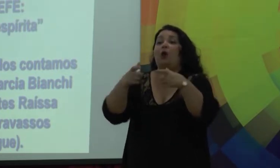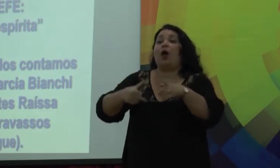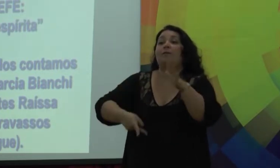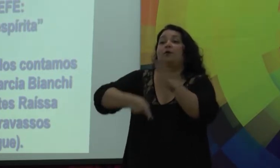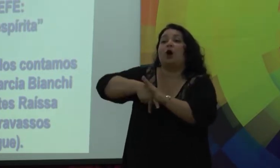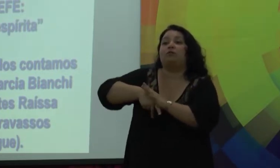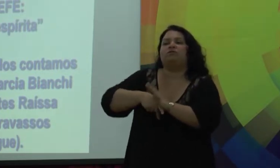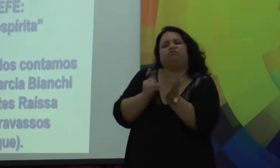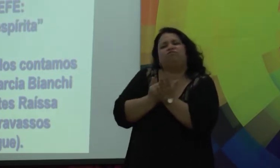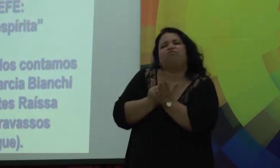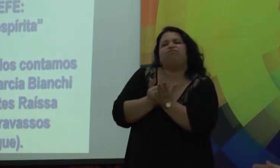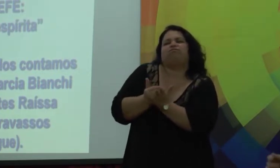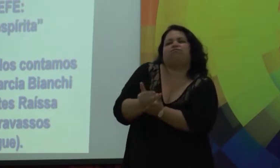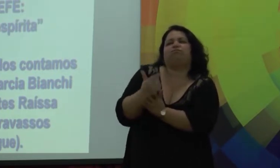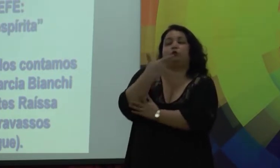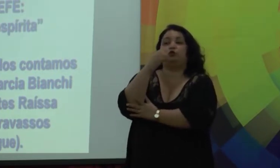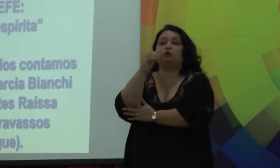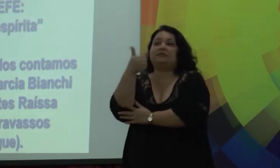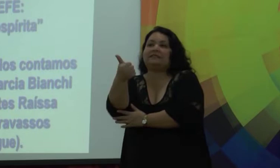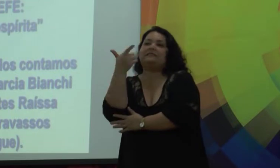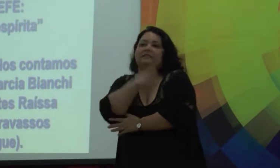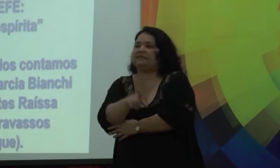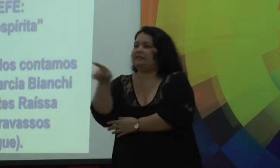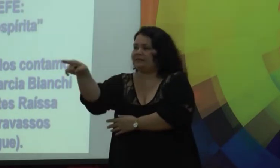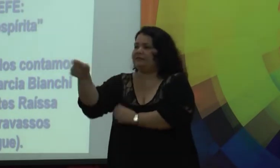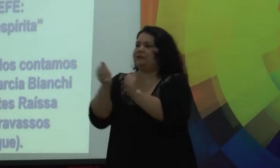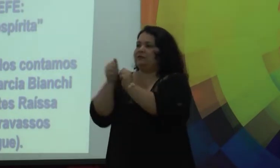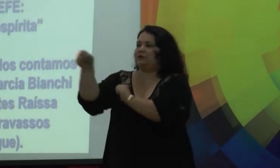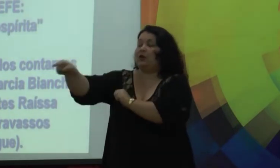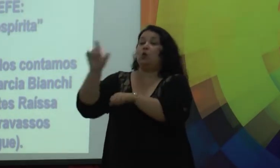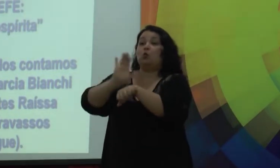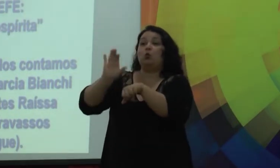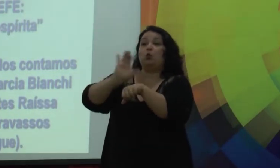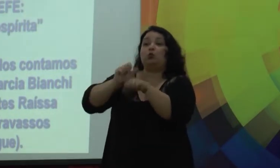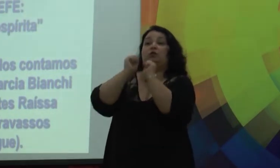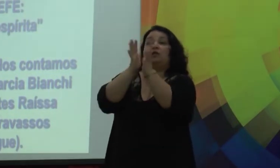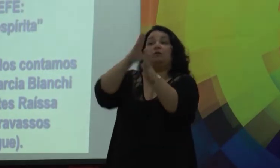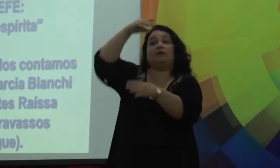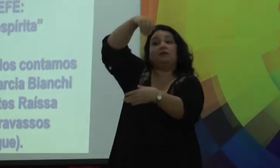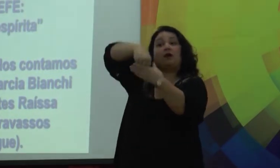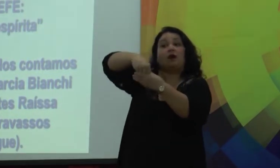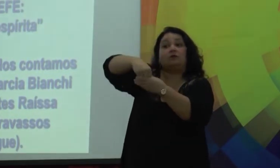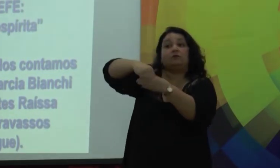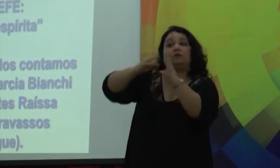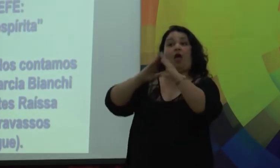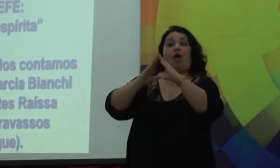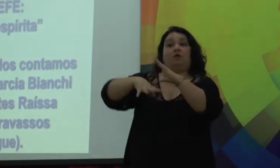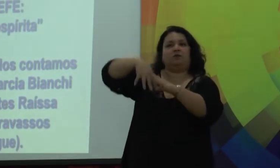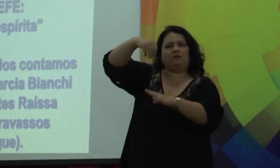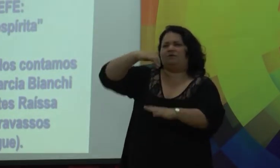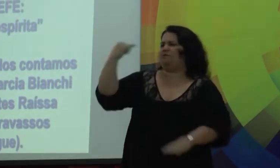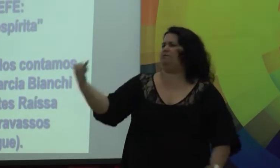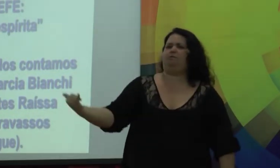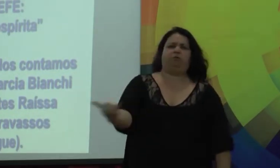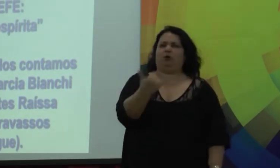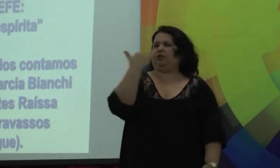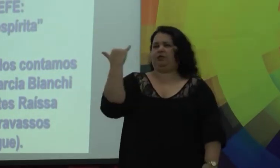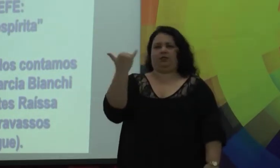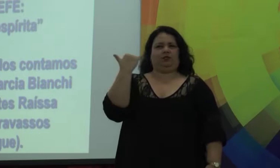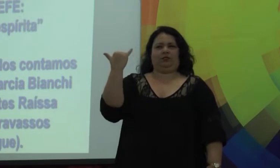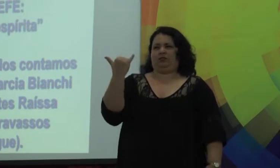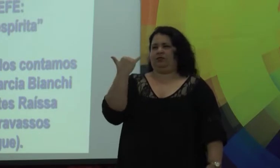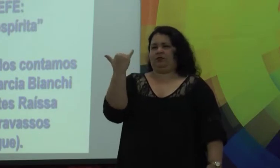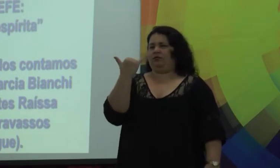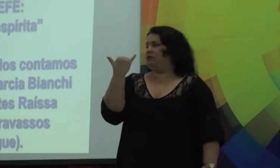Então, começamos, inclusive, com um curso de livros dentro da Casa Espírita. E isso foi um ponto muito importante.